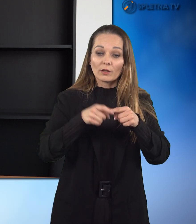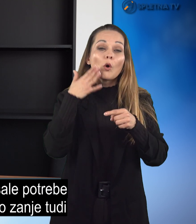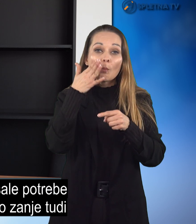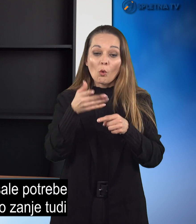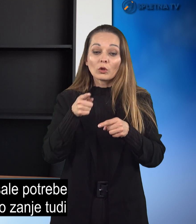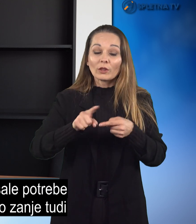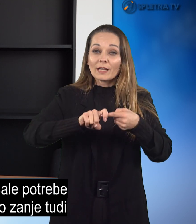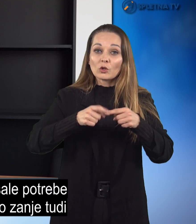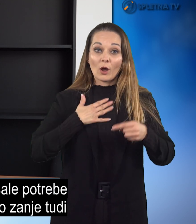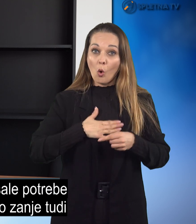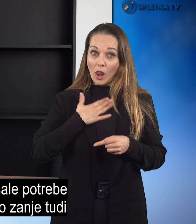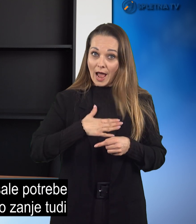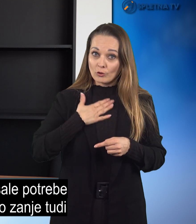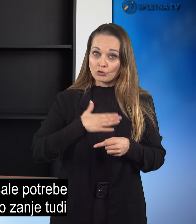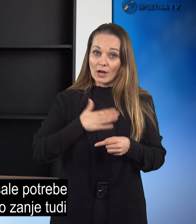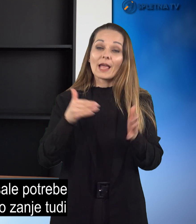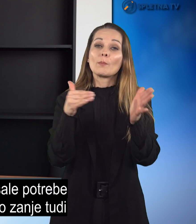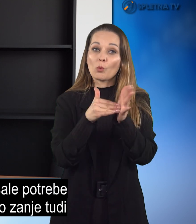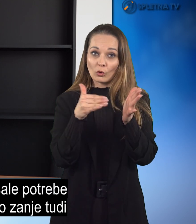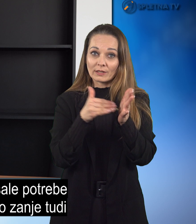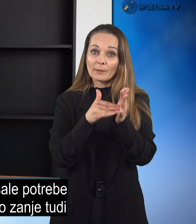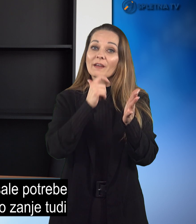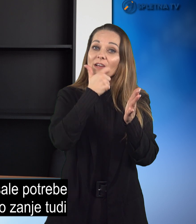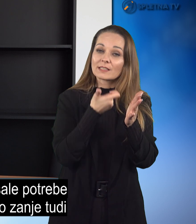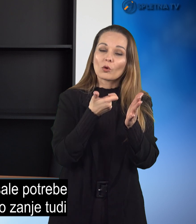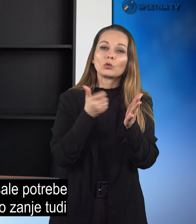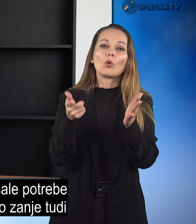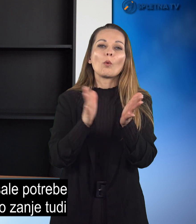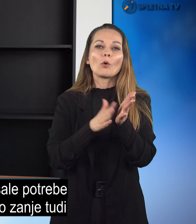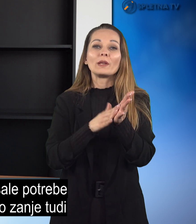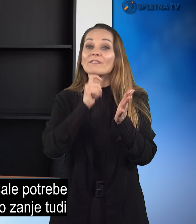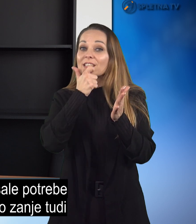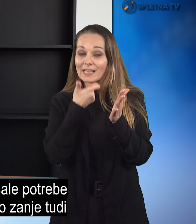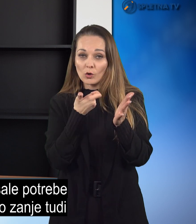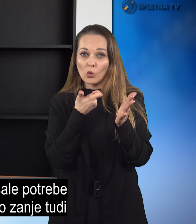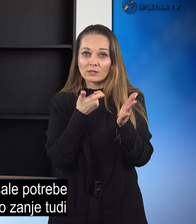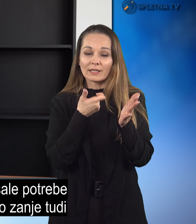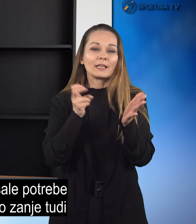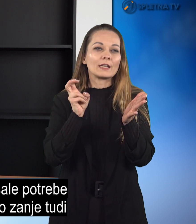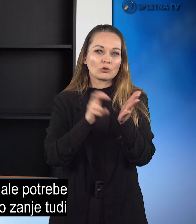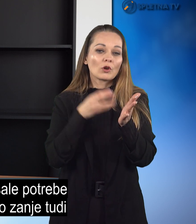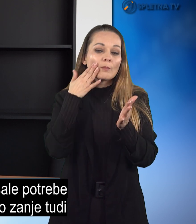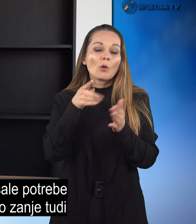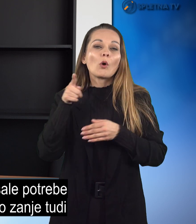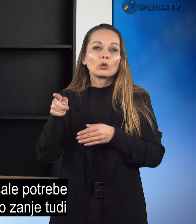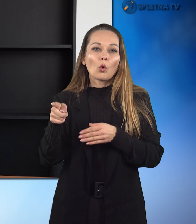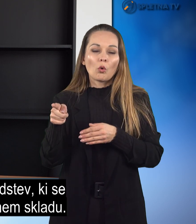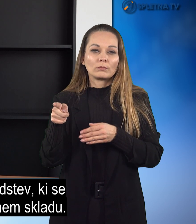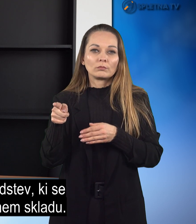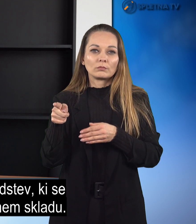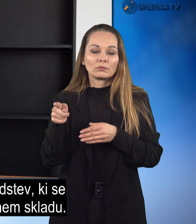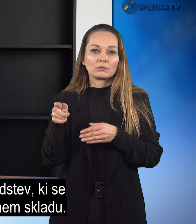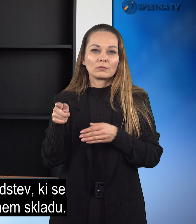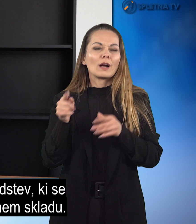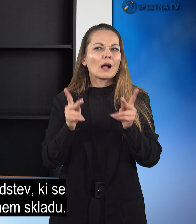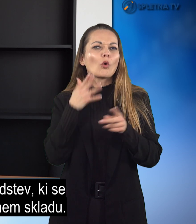storitev, ki nam bodo olajšale potrebe v starosti, predvsem v starosti, in bomo za njih pravzaprav